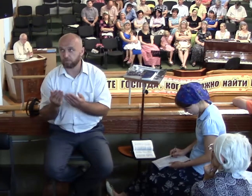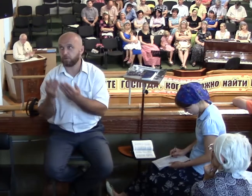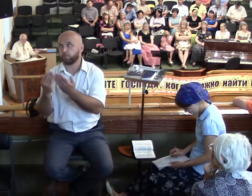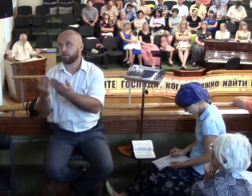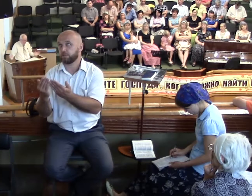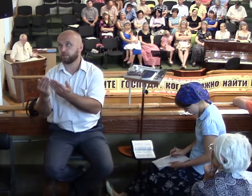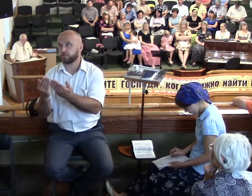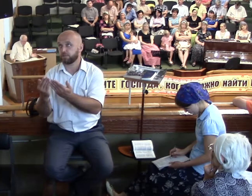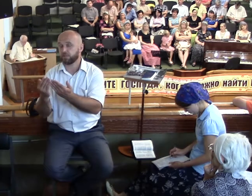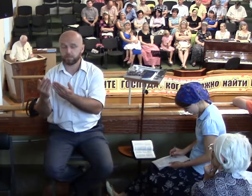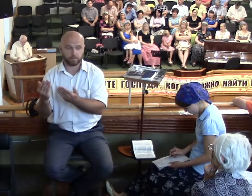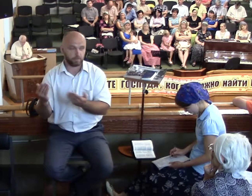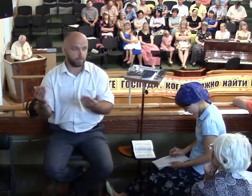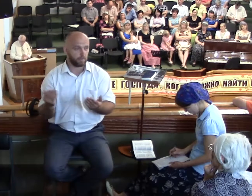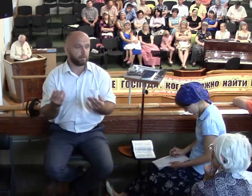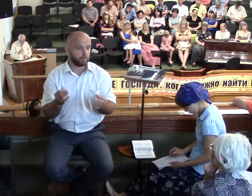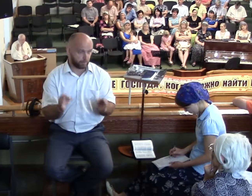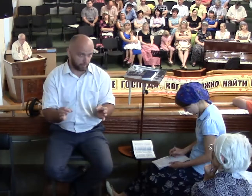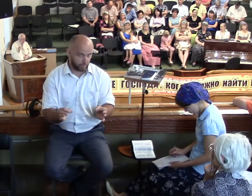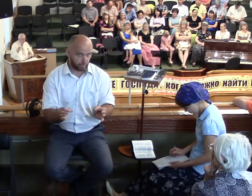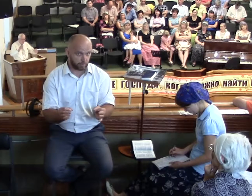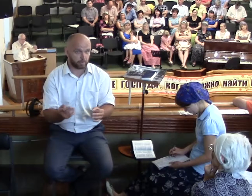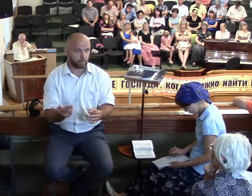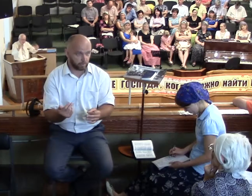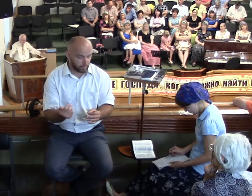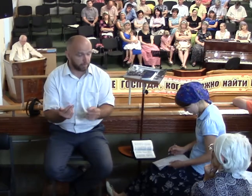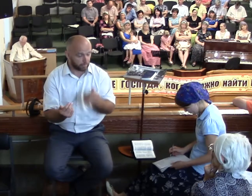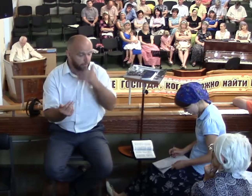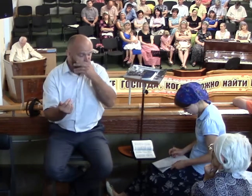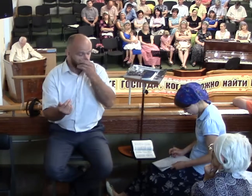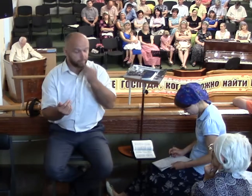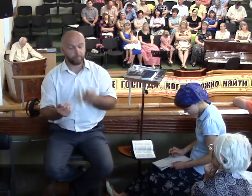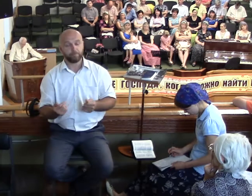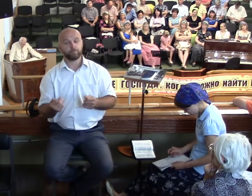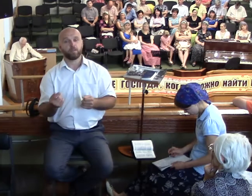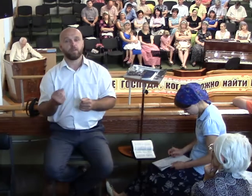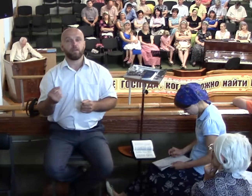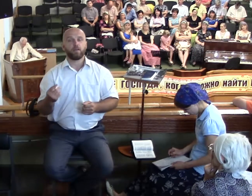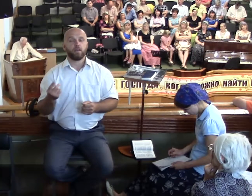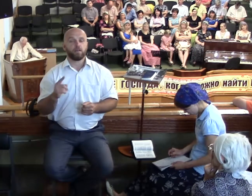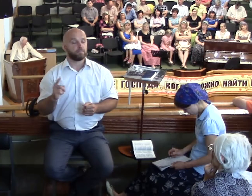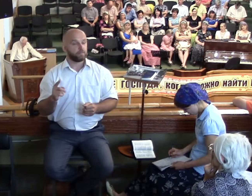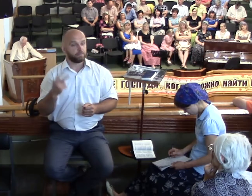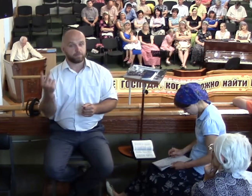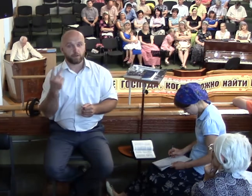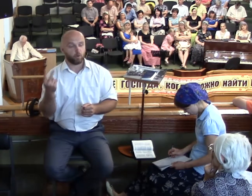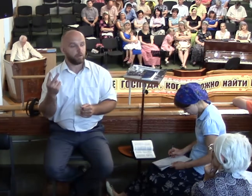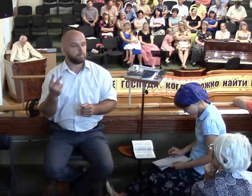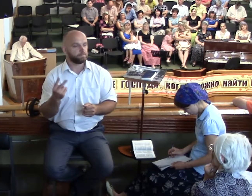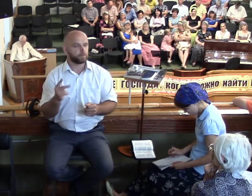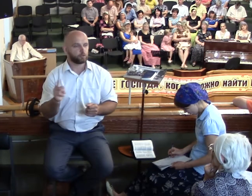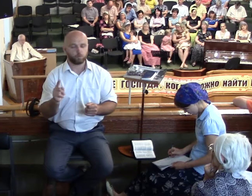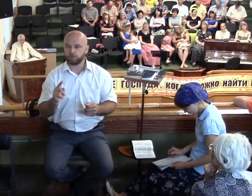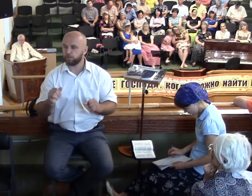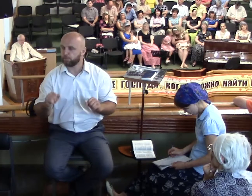принадлежит теперь, не этому миру. Друзья, это первый аспект святости. Второй аспект святости – это